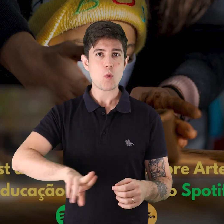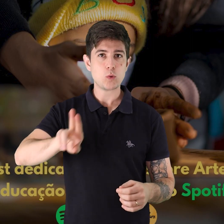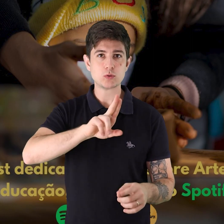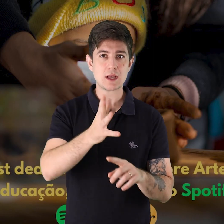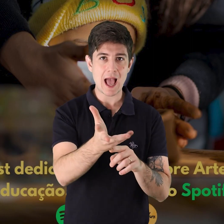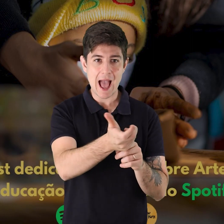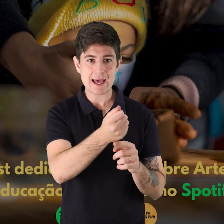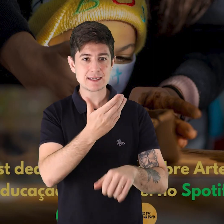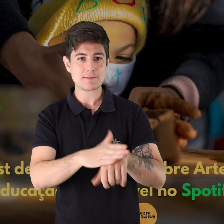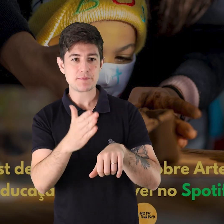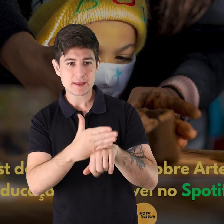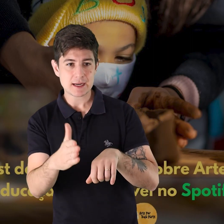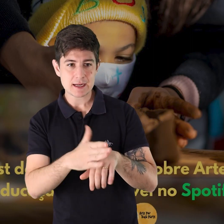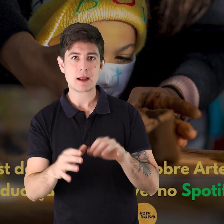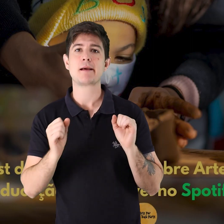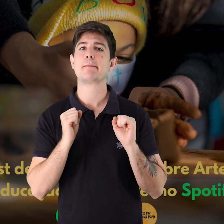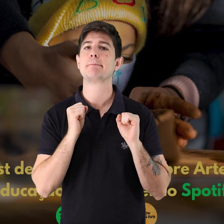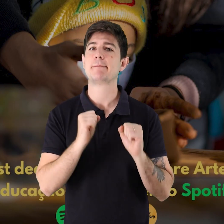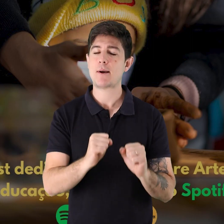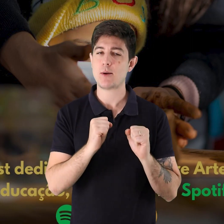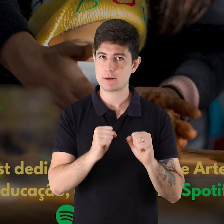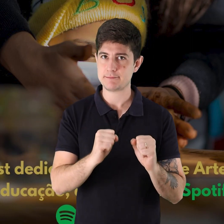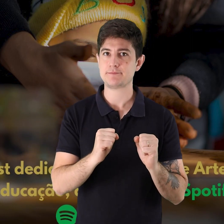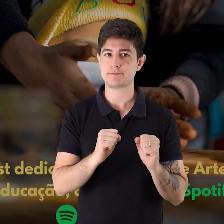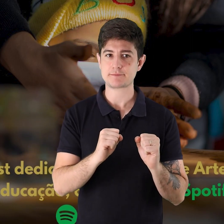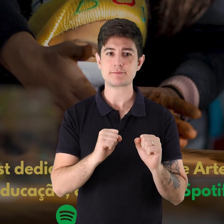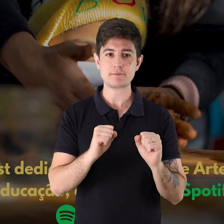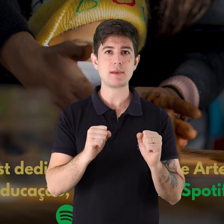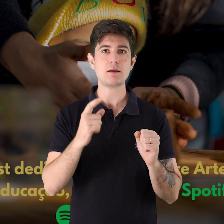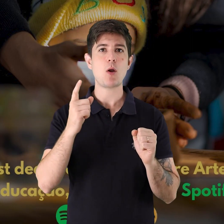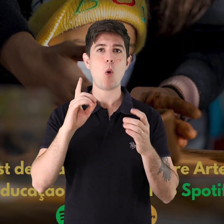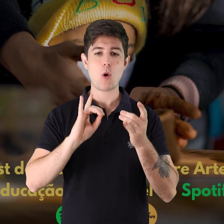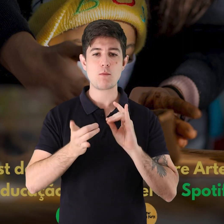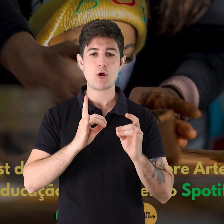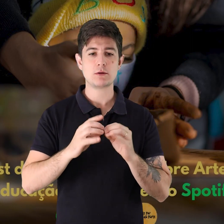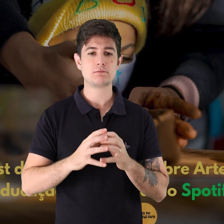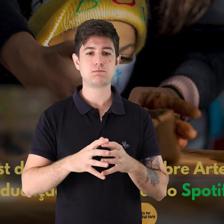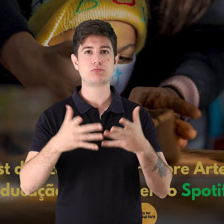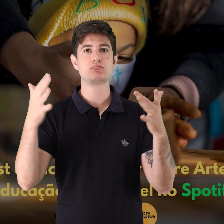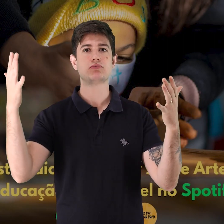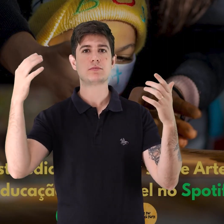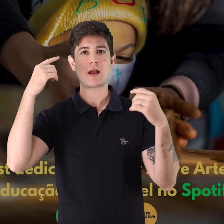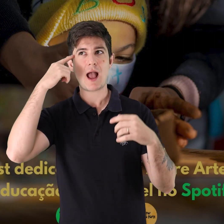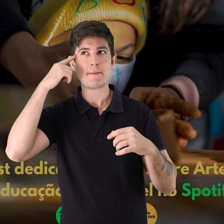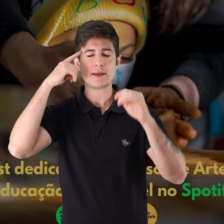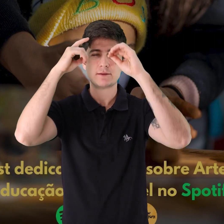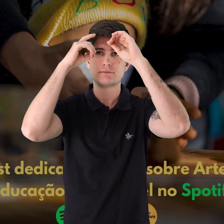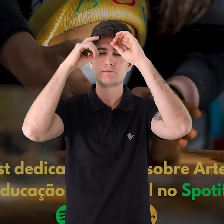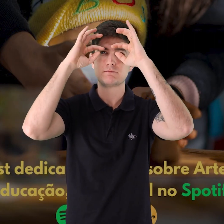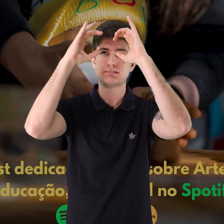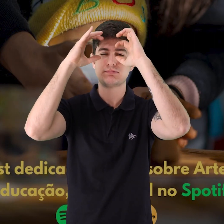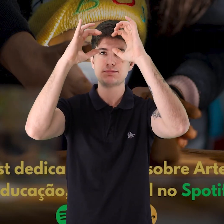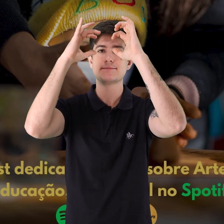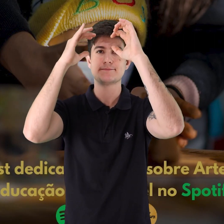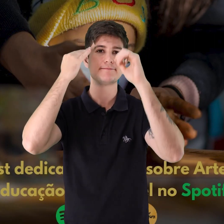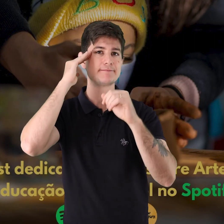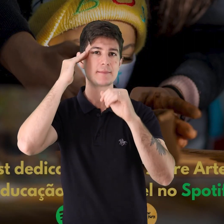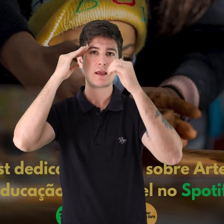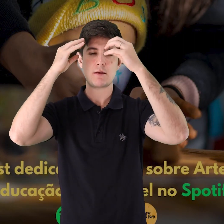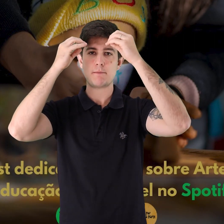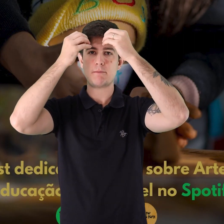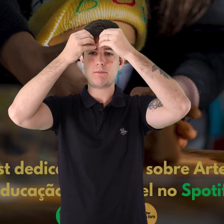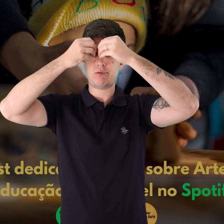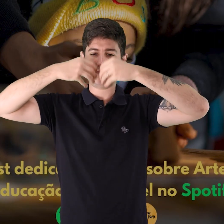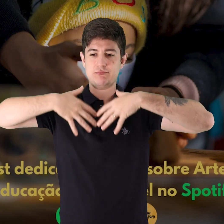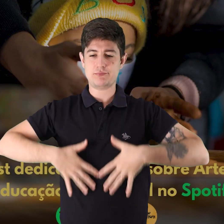exercício artístico, isso pode levar a liberar esse hormônio. Então, tudo aquilo que pode levar a gente a